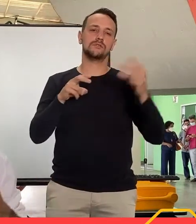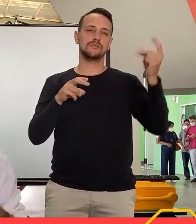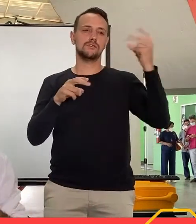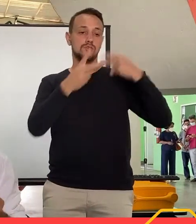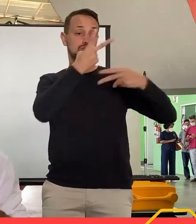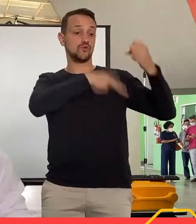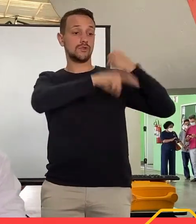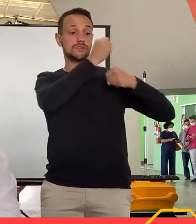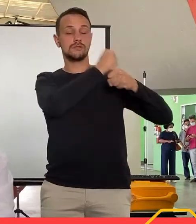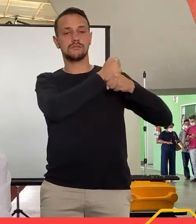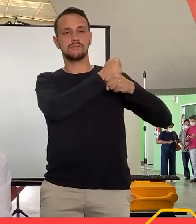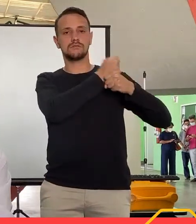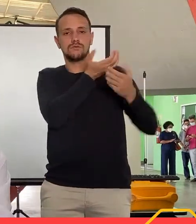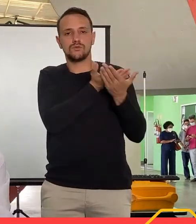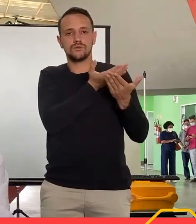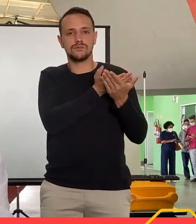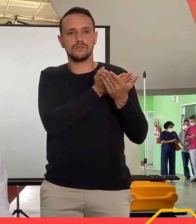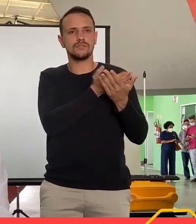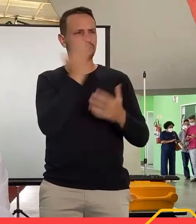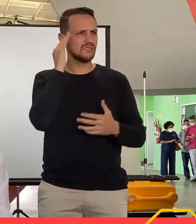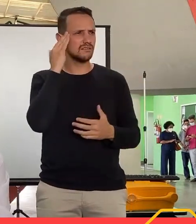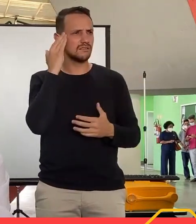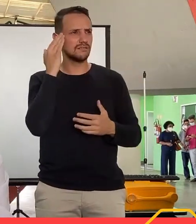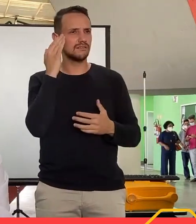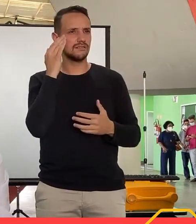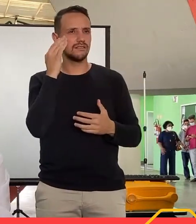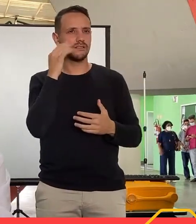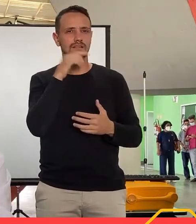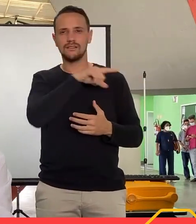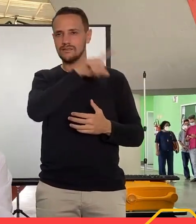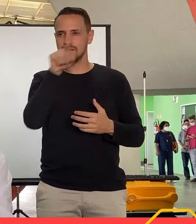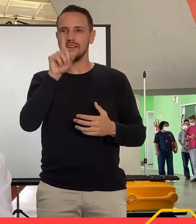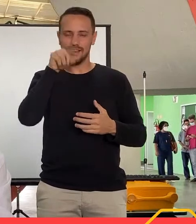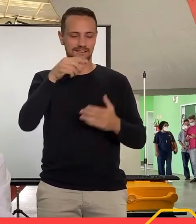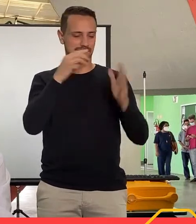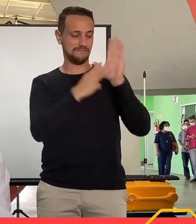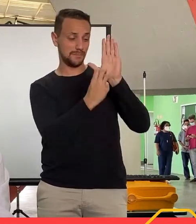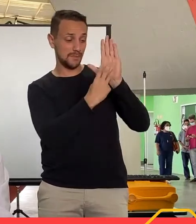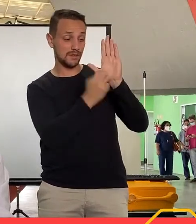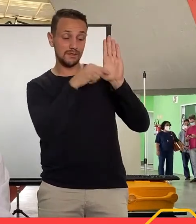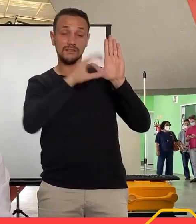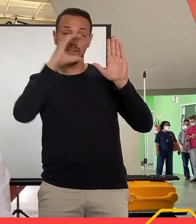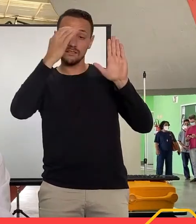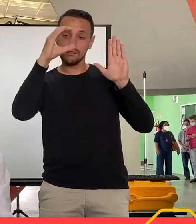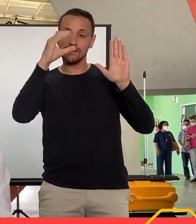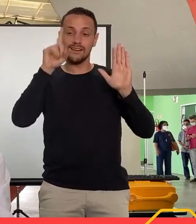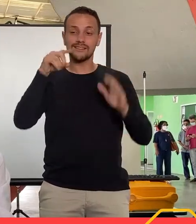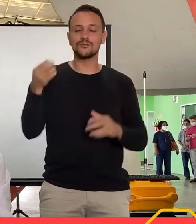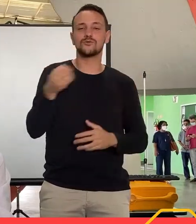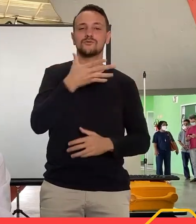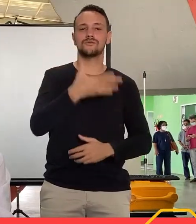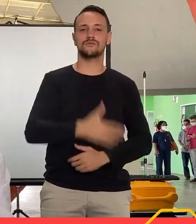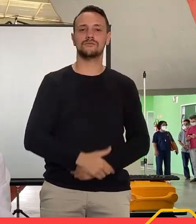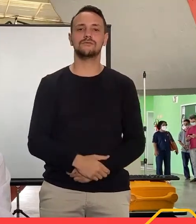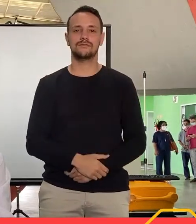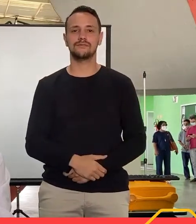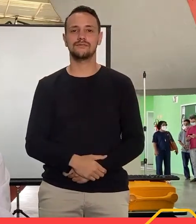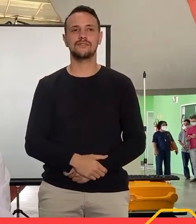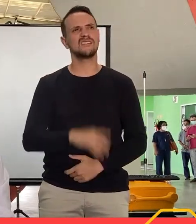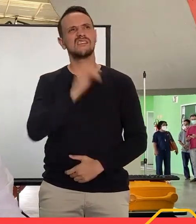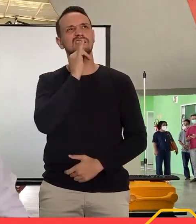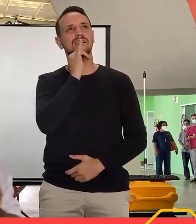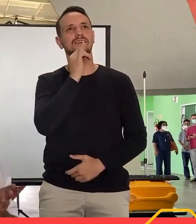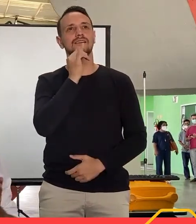2 anos atrás. Então veja você que esse método científico é uma coisa recente. Não